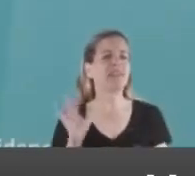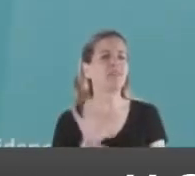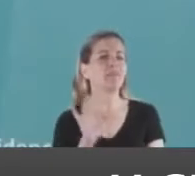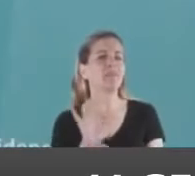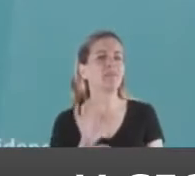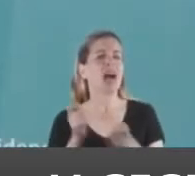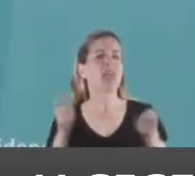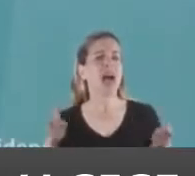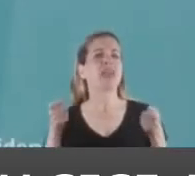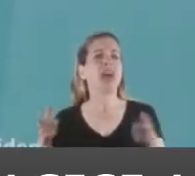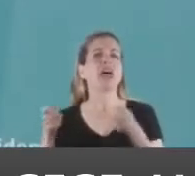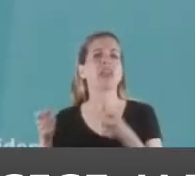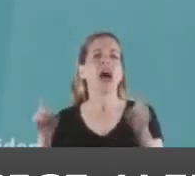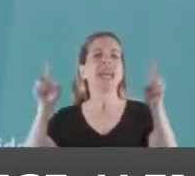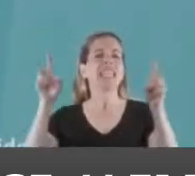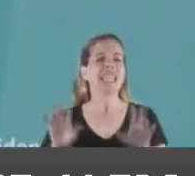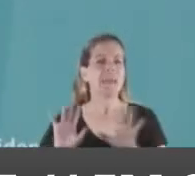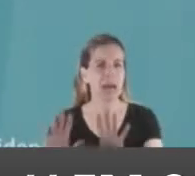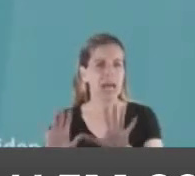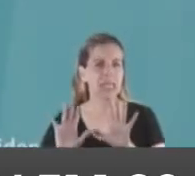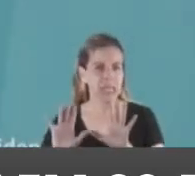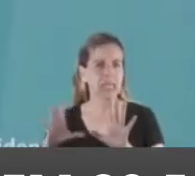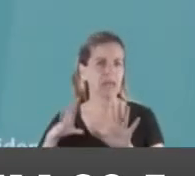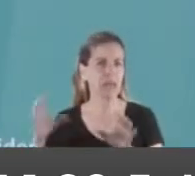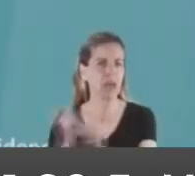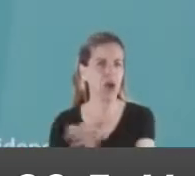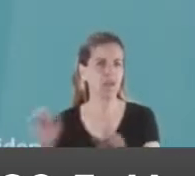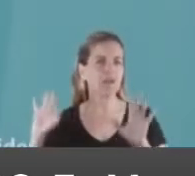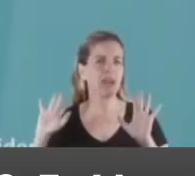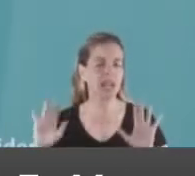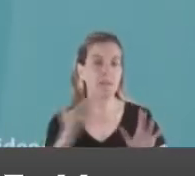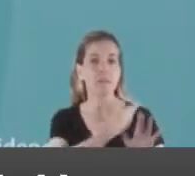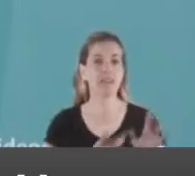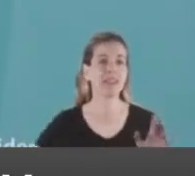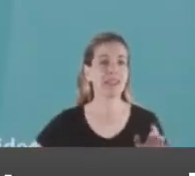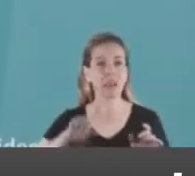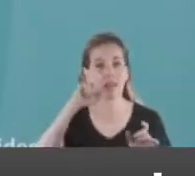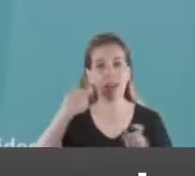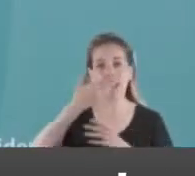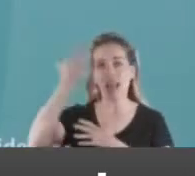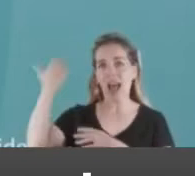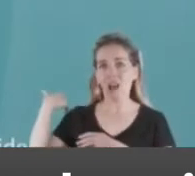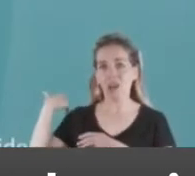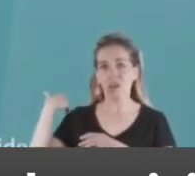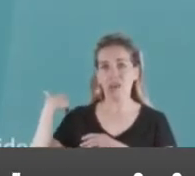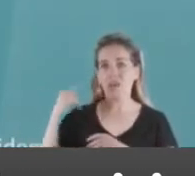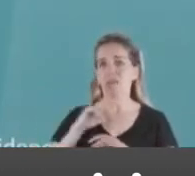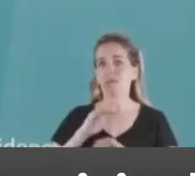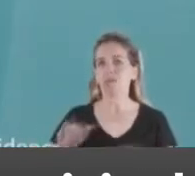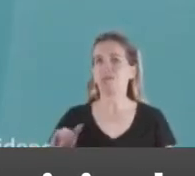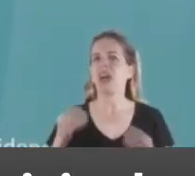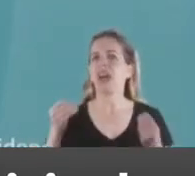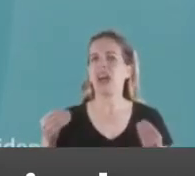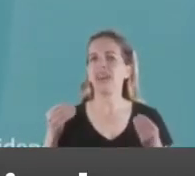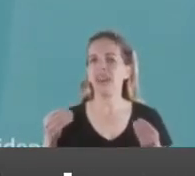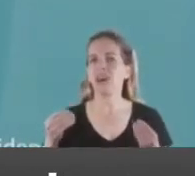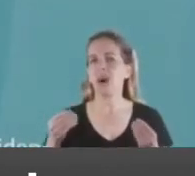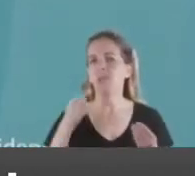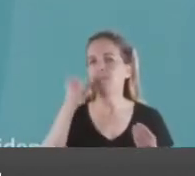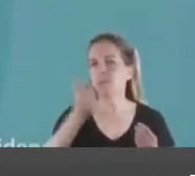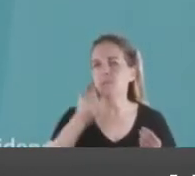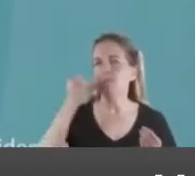temas y después quieren autoconfirmarlos. El presidente Alberto Fernández lo que dijo, además de todo lo